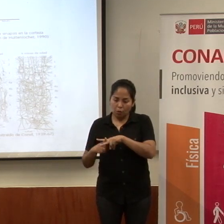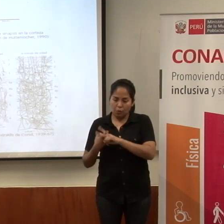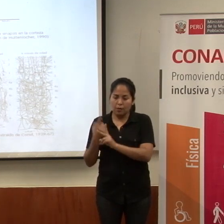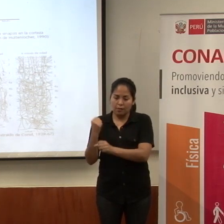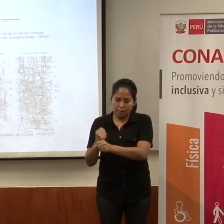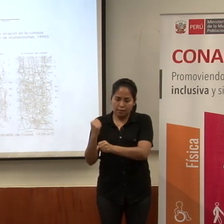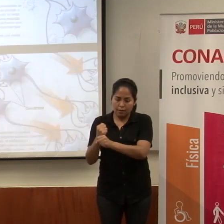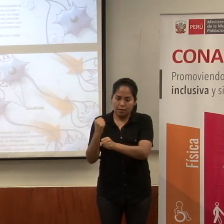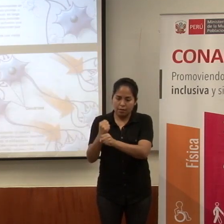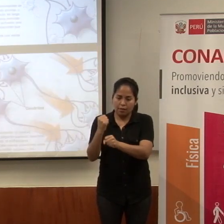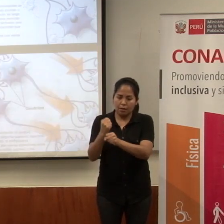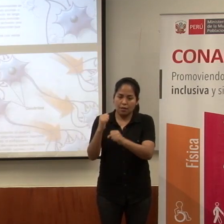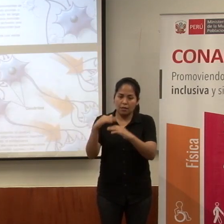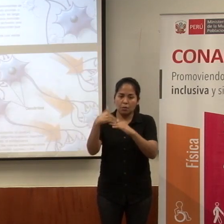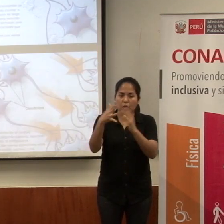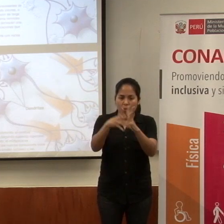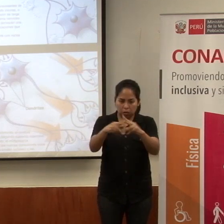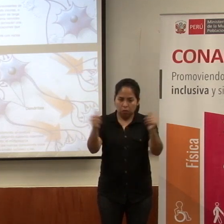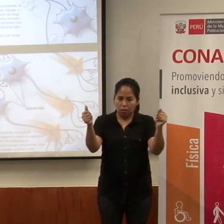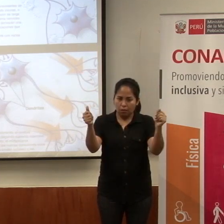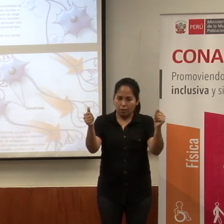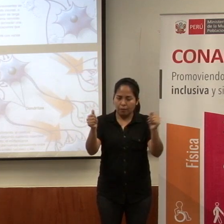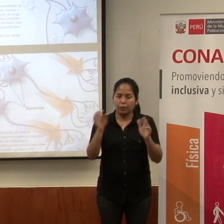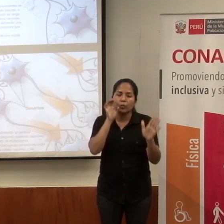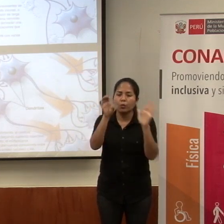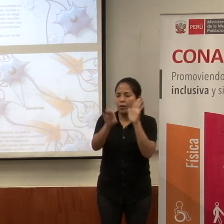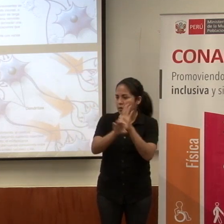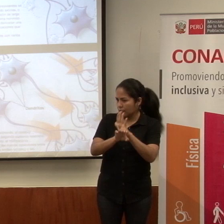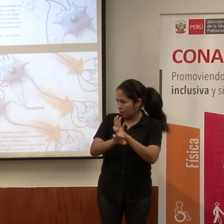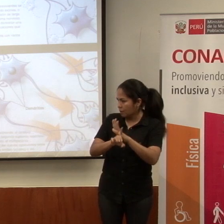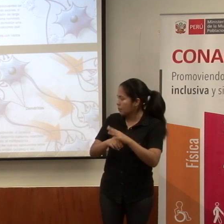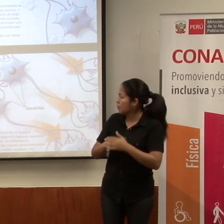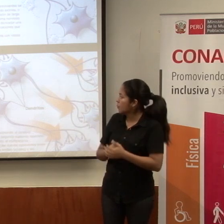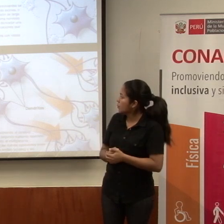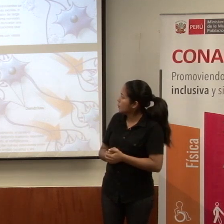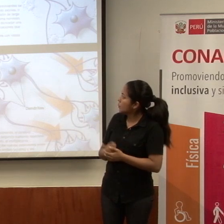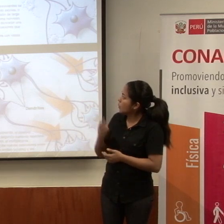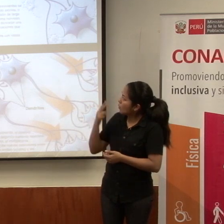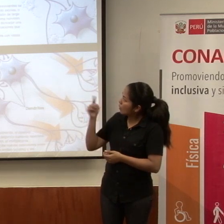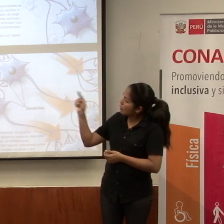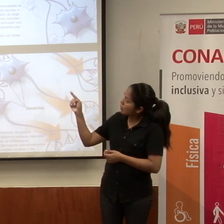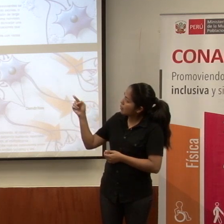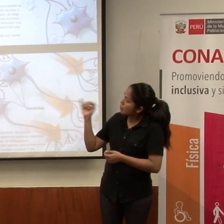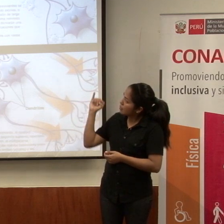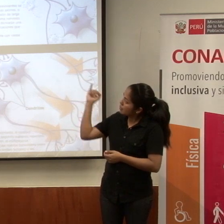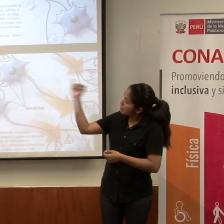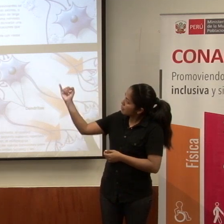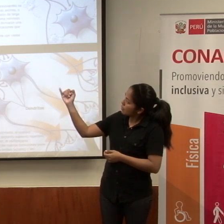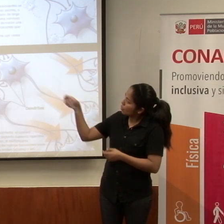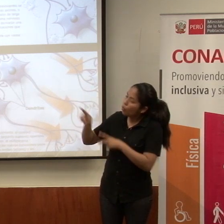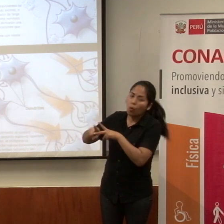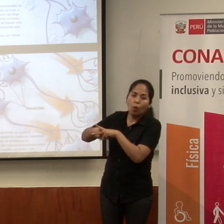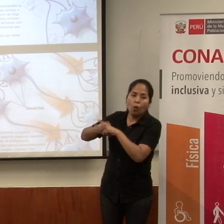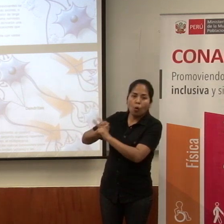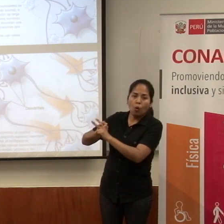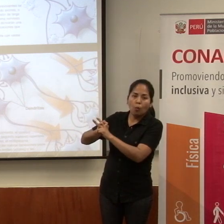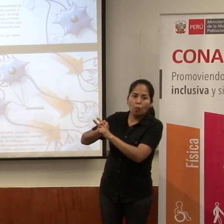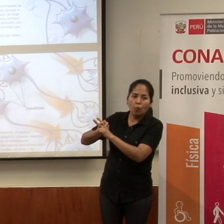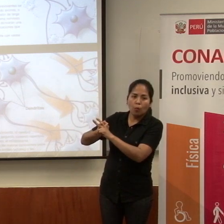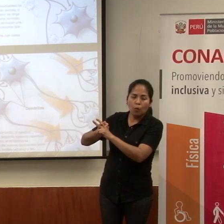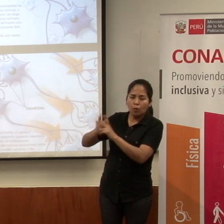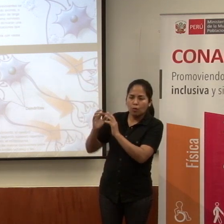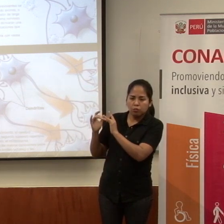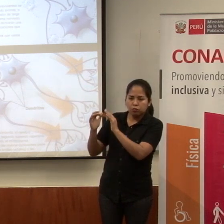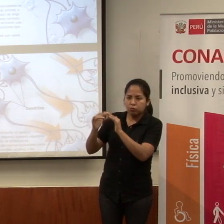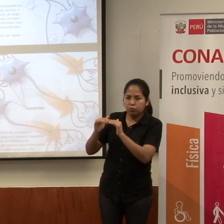después pueden desaparecer las sinapsis. Este es un ejemplo en el cuadrante izquierdo de cómo nacen las neuronas, cómo a partir